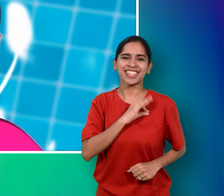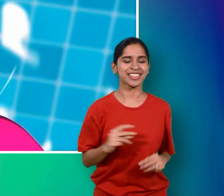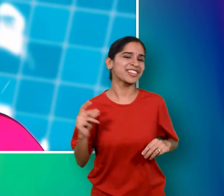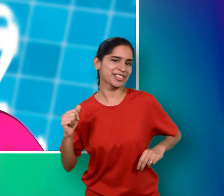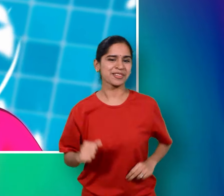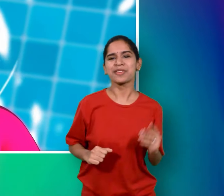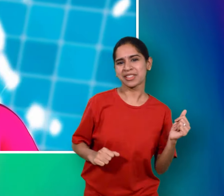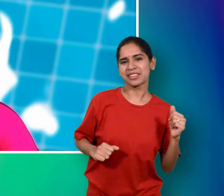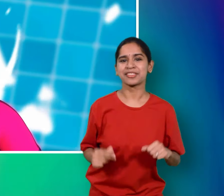है